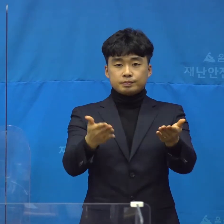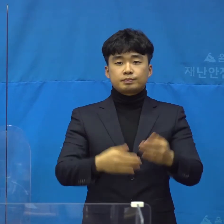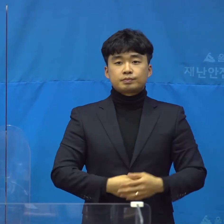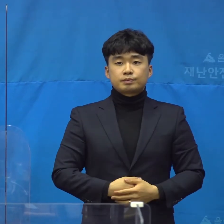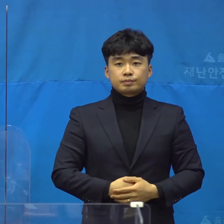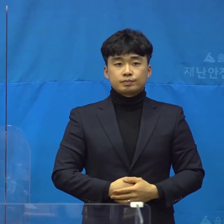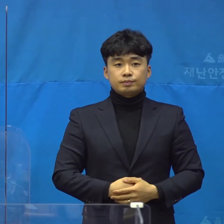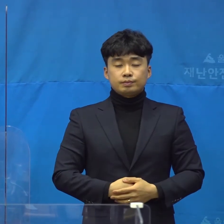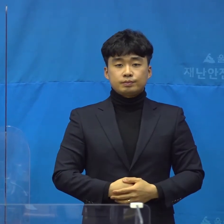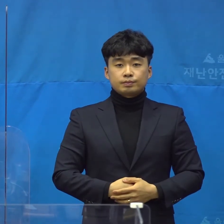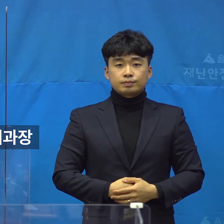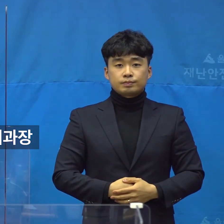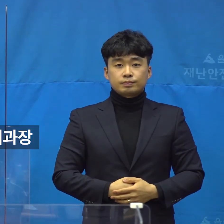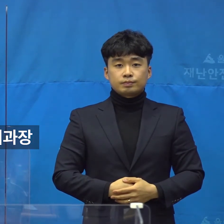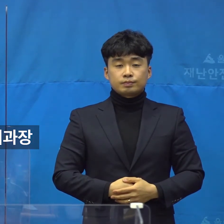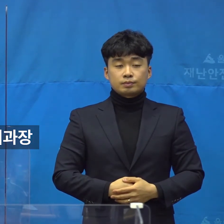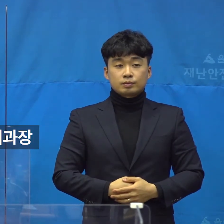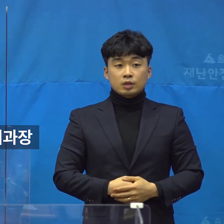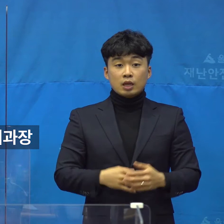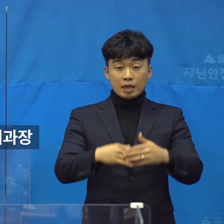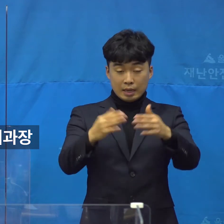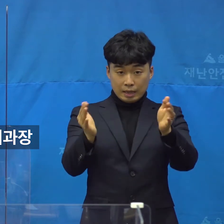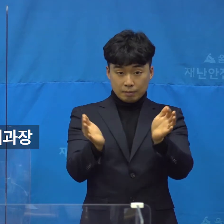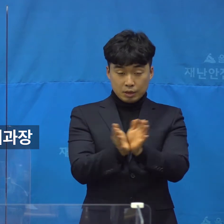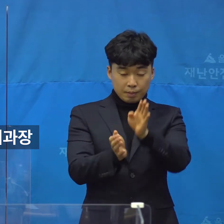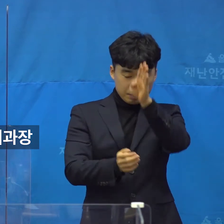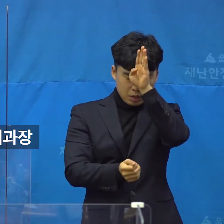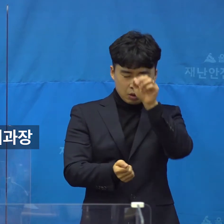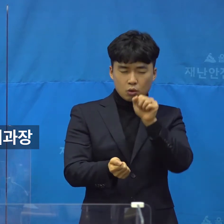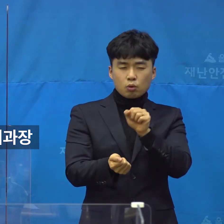네, 감염병관리과장 여태익입니다.